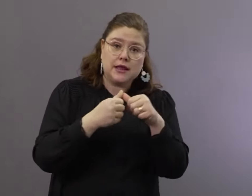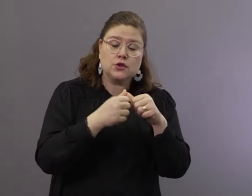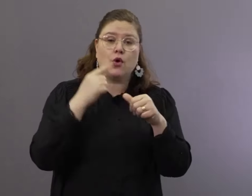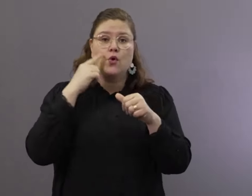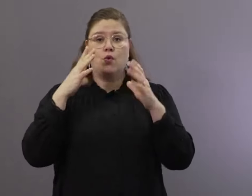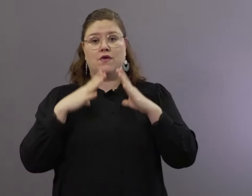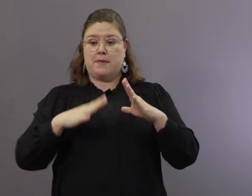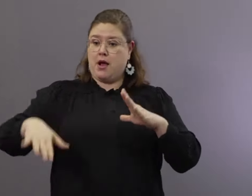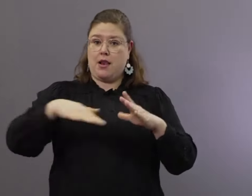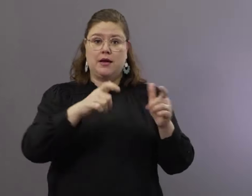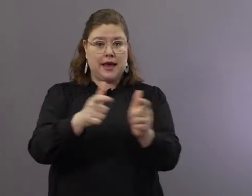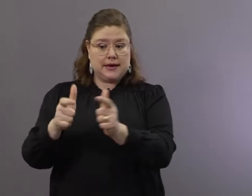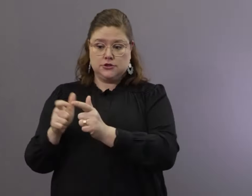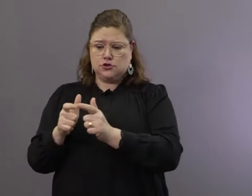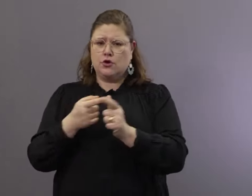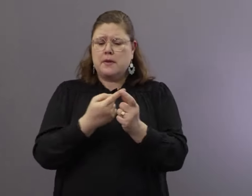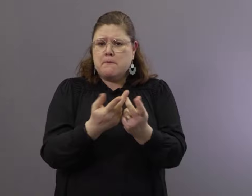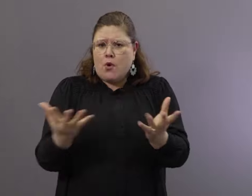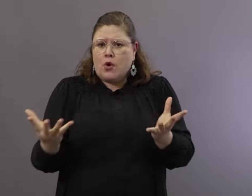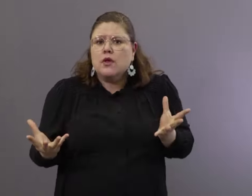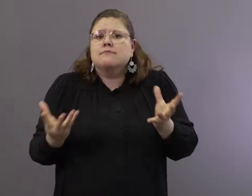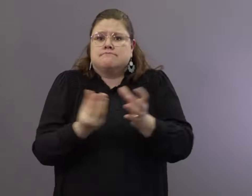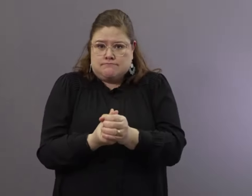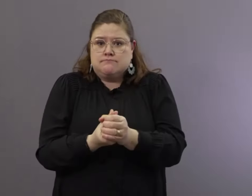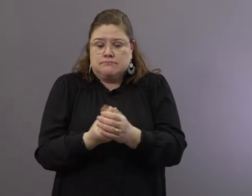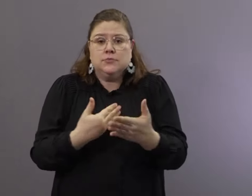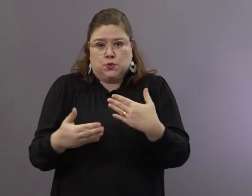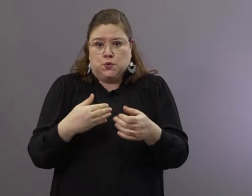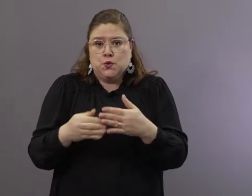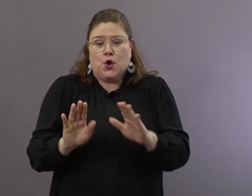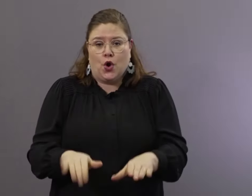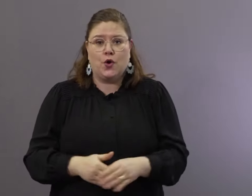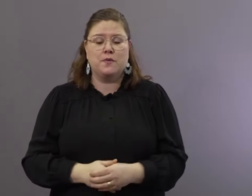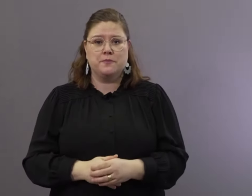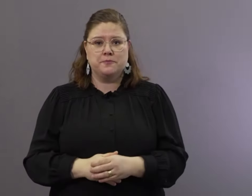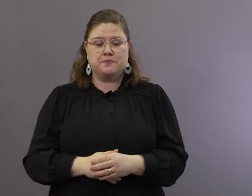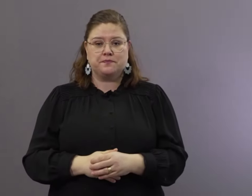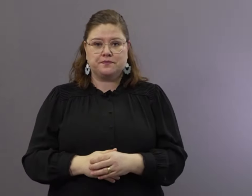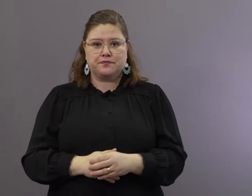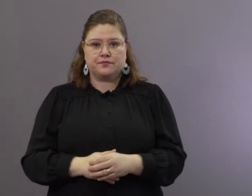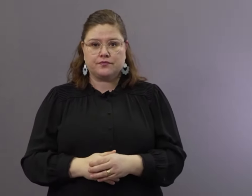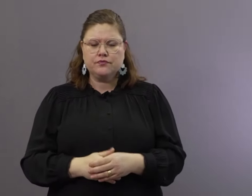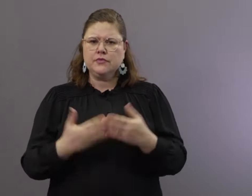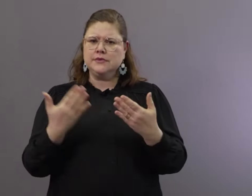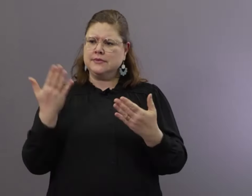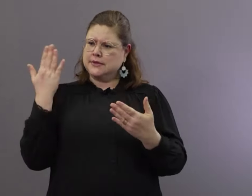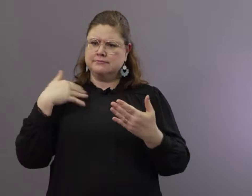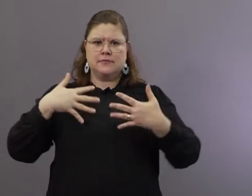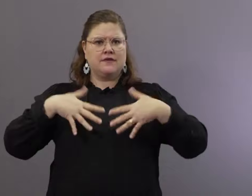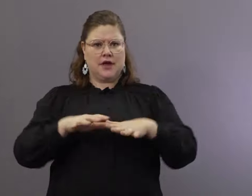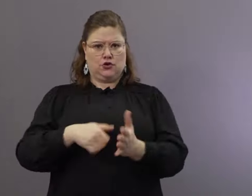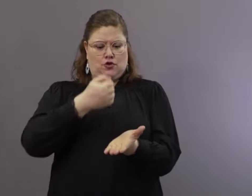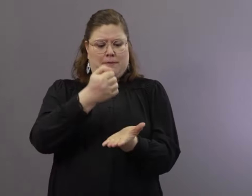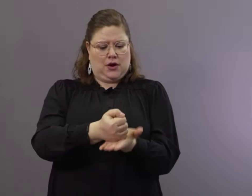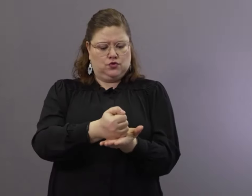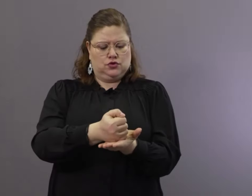ja monen muun tahon kanssa. Kun verkosto aikoinaan perustettiin, oli sen